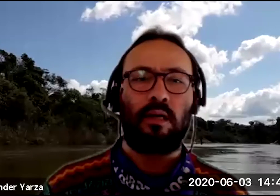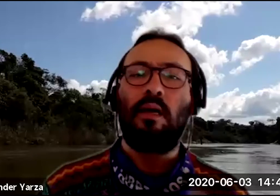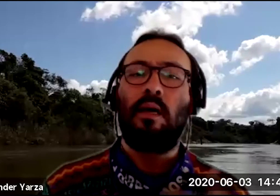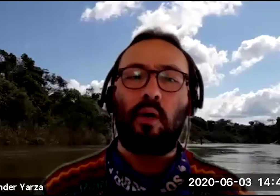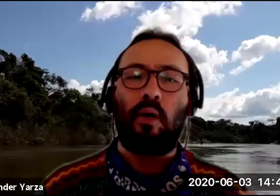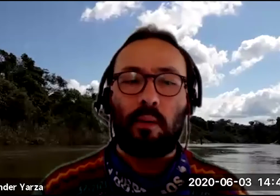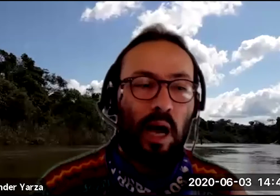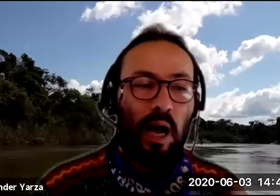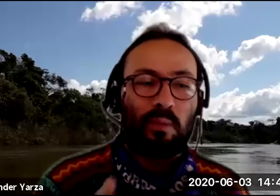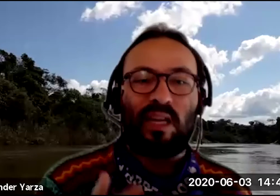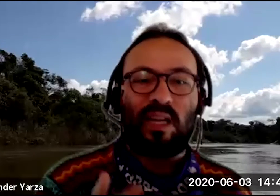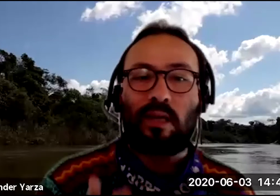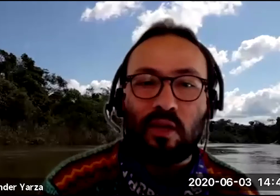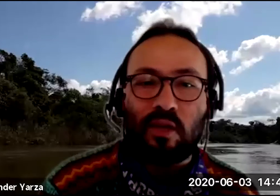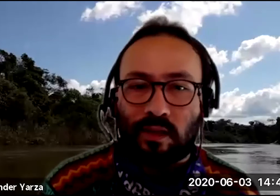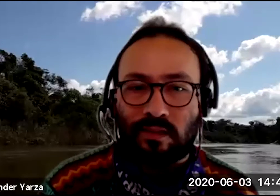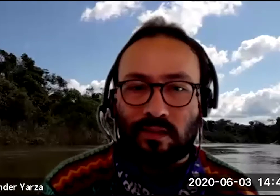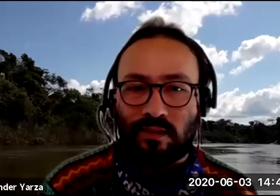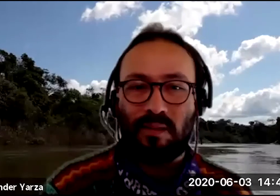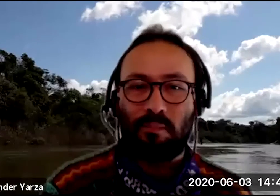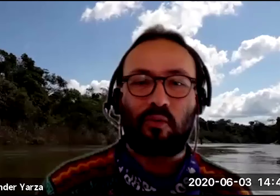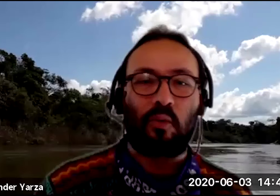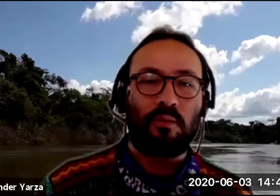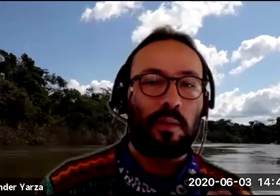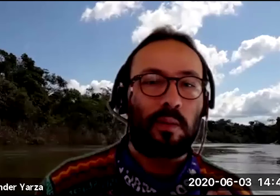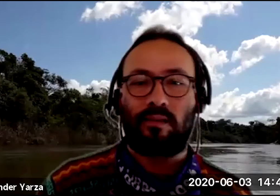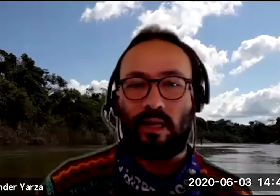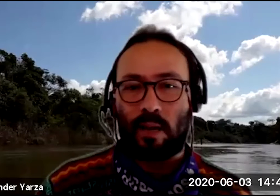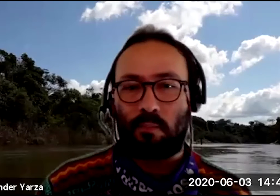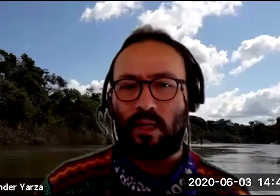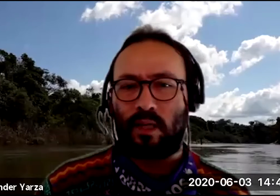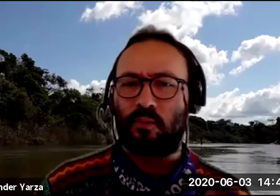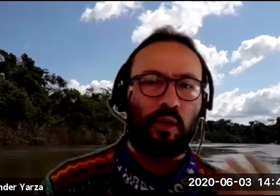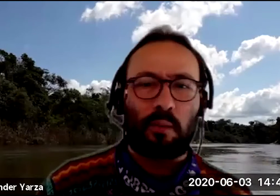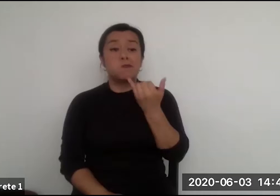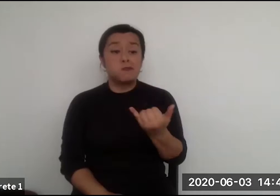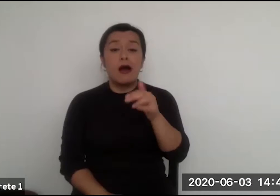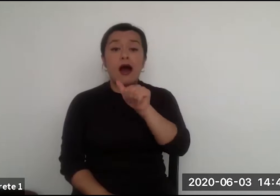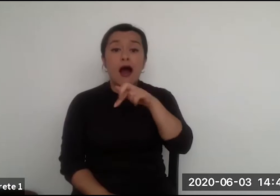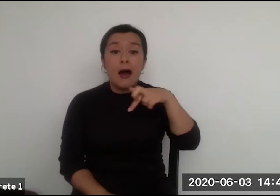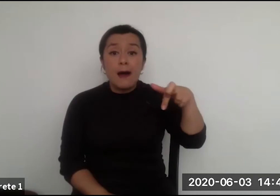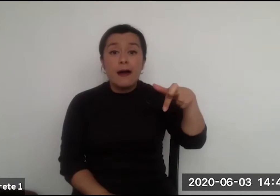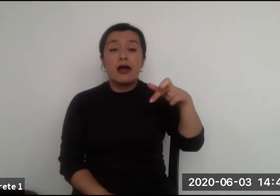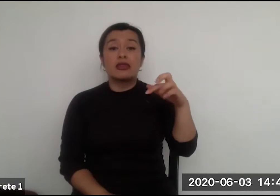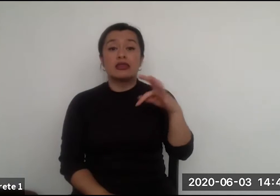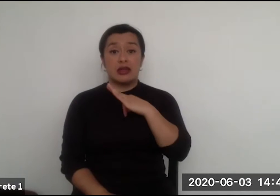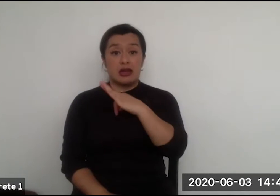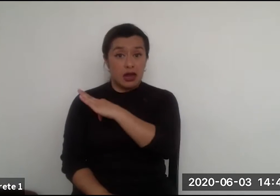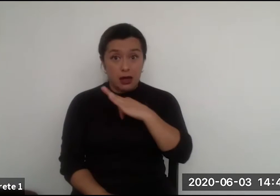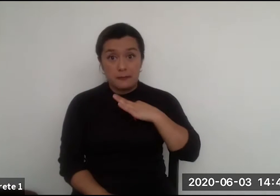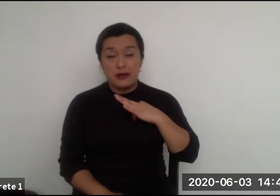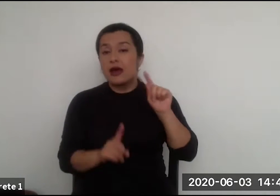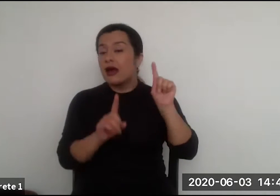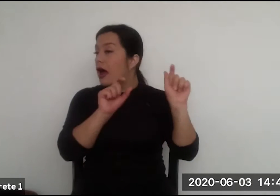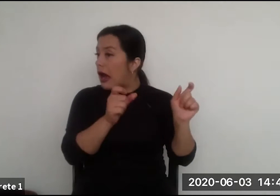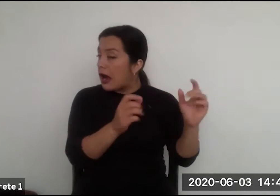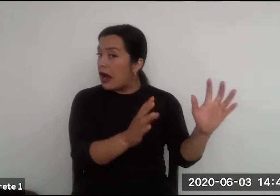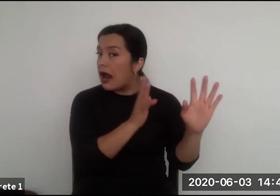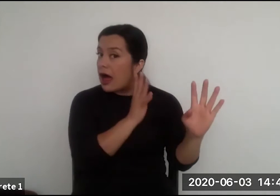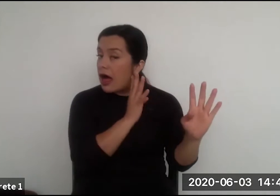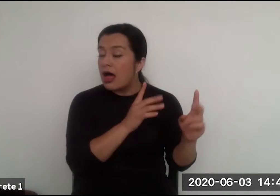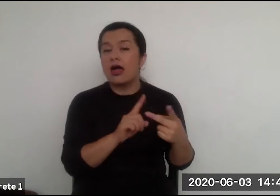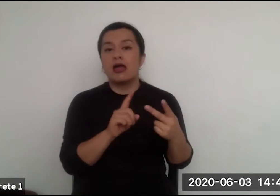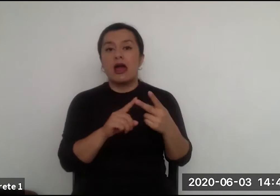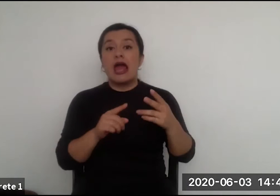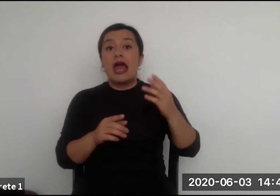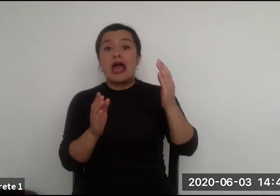explorar y conocer, por ejemplo, aplicaciones virtuales para terapias, programas radiales, escuelas especiales acá